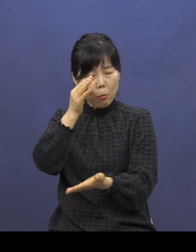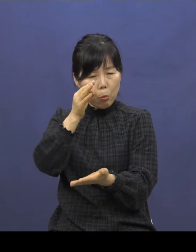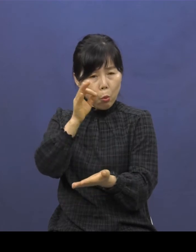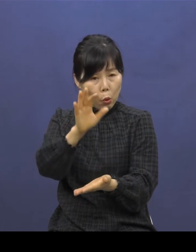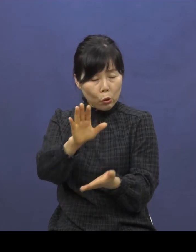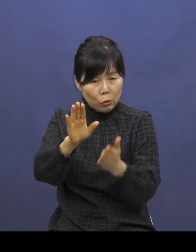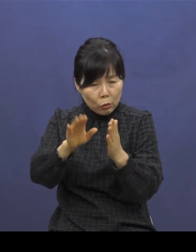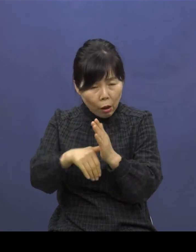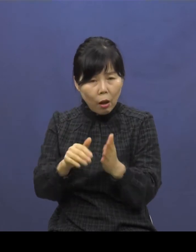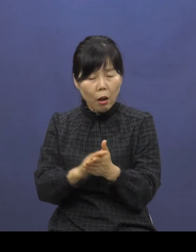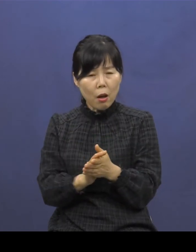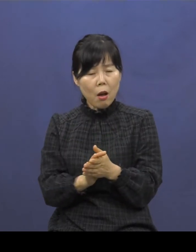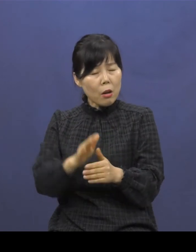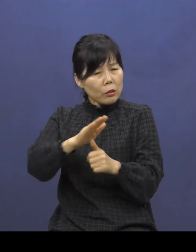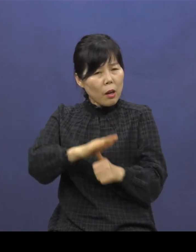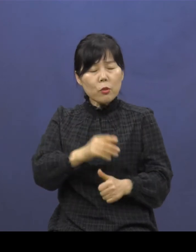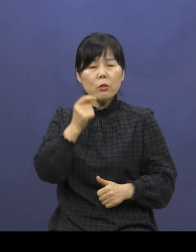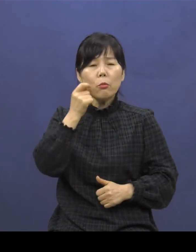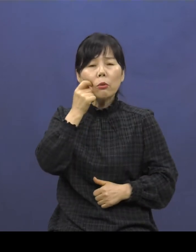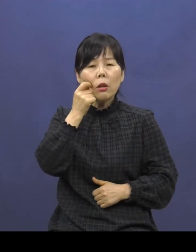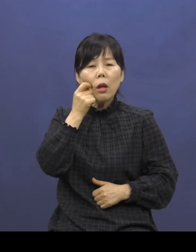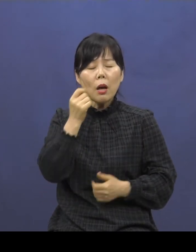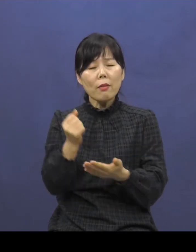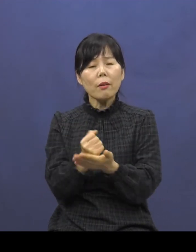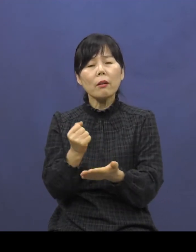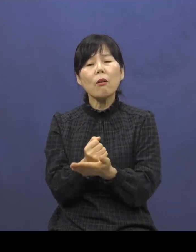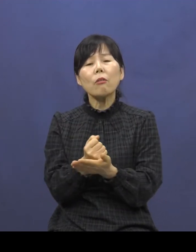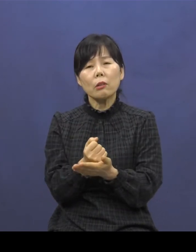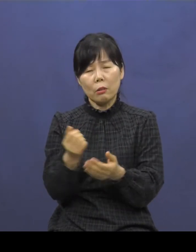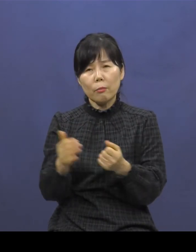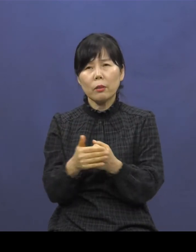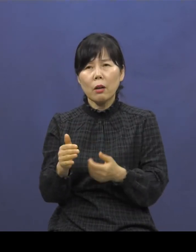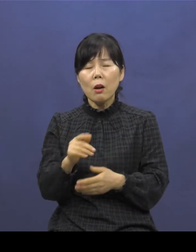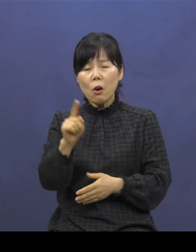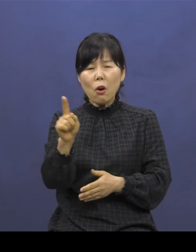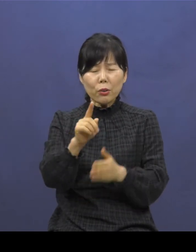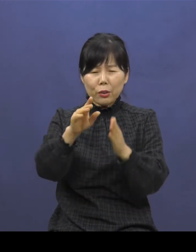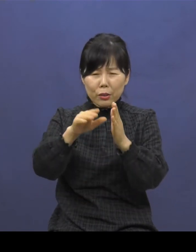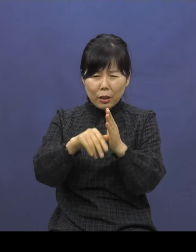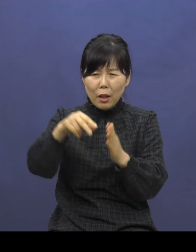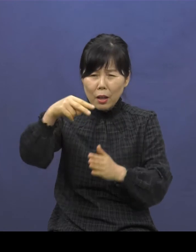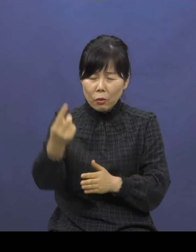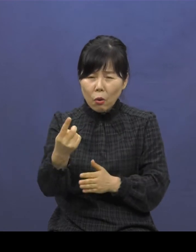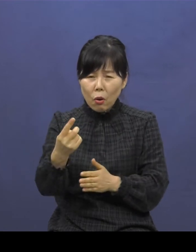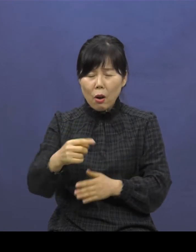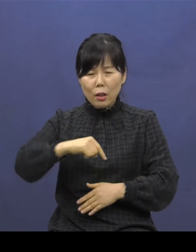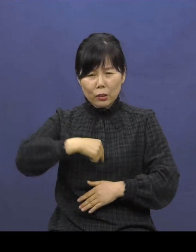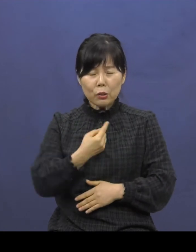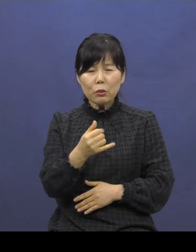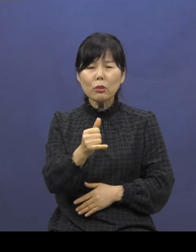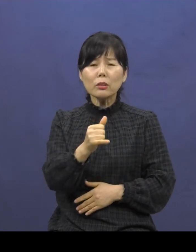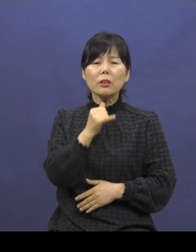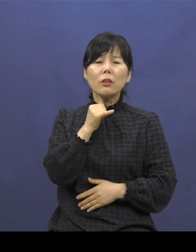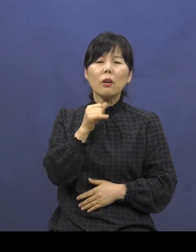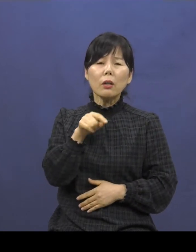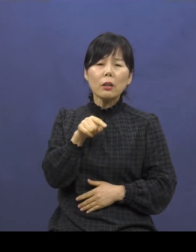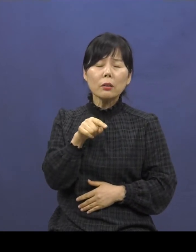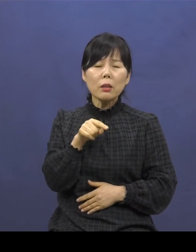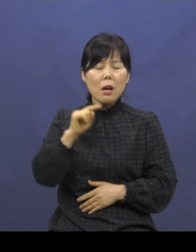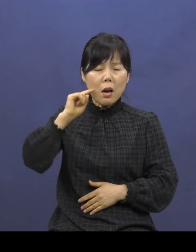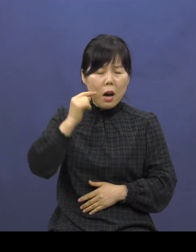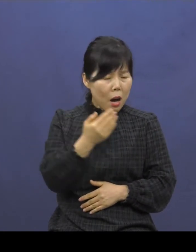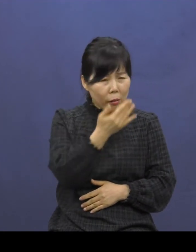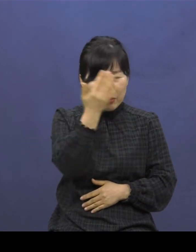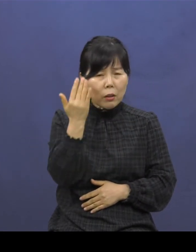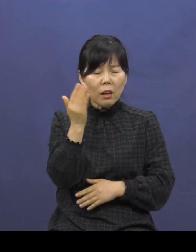걸 보면서 절대 참을 수 없는 그런 것이 있었어요. 그건 뭐냐? 어떤 경우에도 스스로 목숨을 버리는